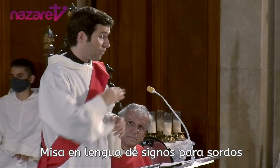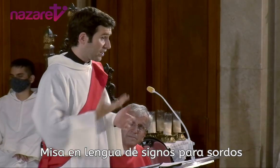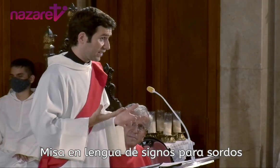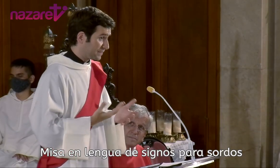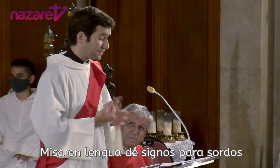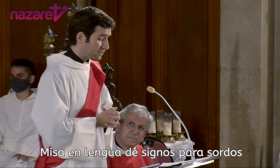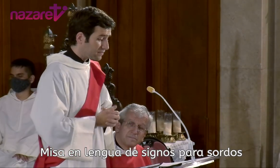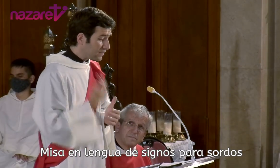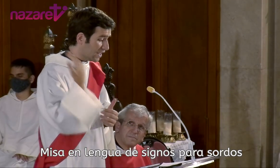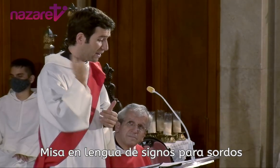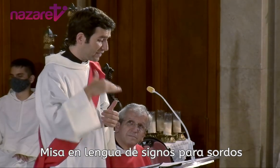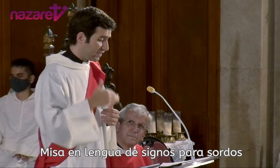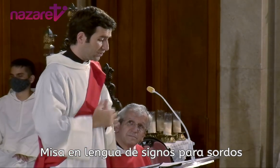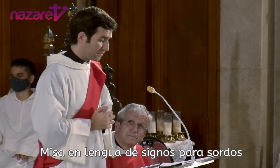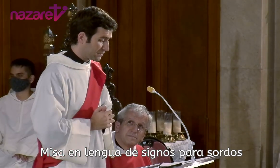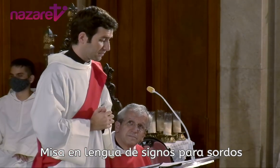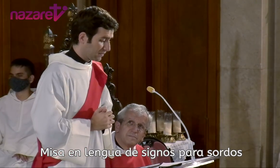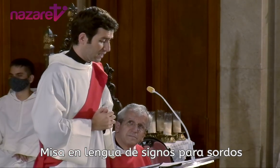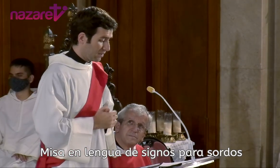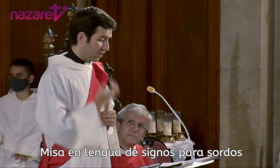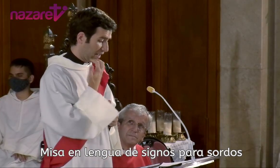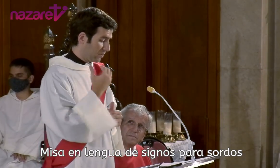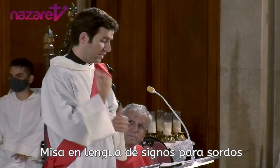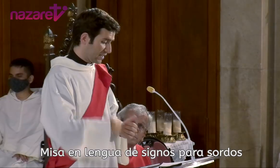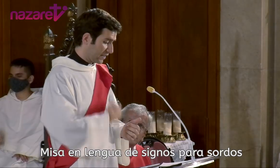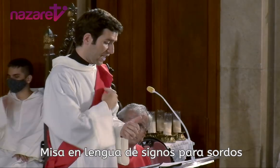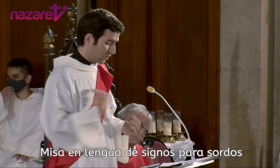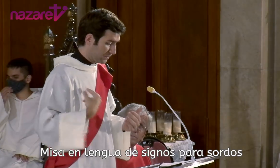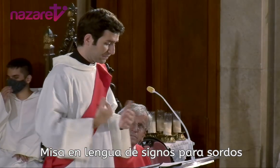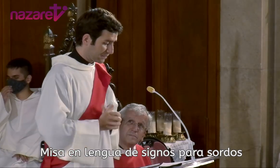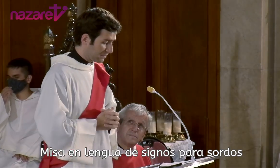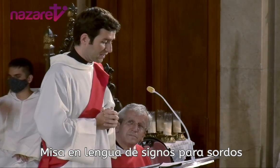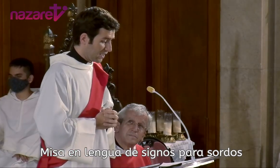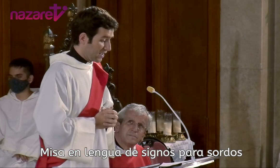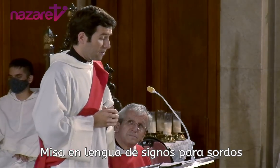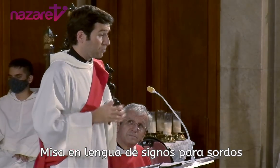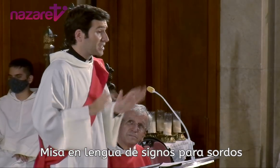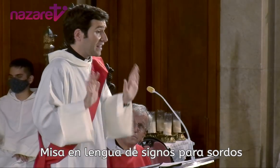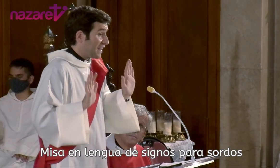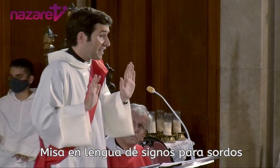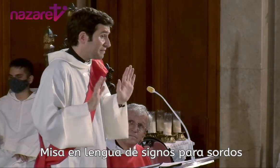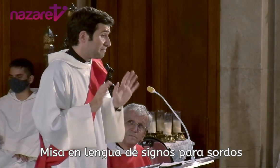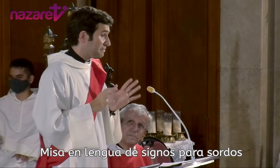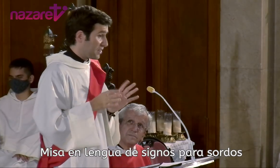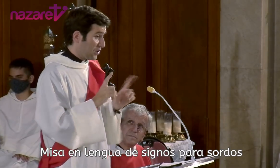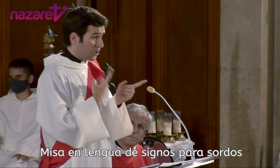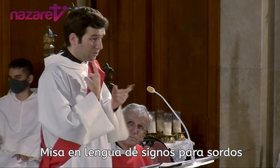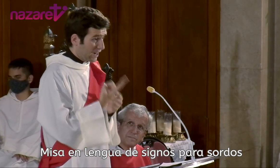muerte, el martirio, por ejemplo el de Santiago? Pues quizá no le hubiera